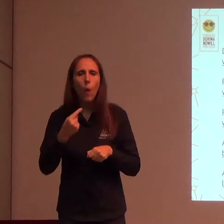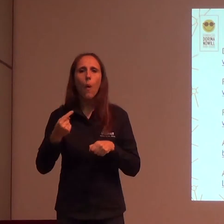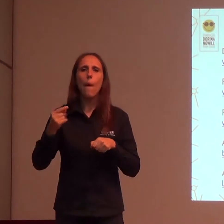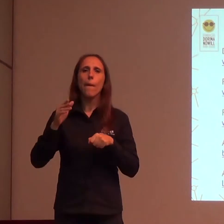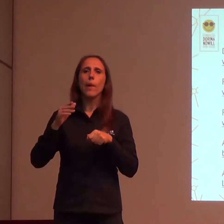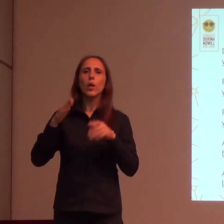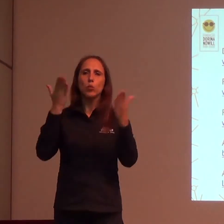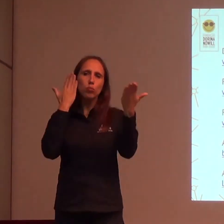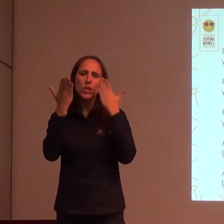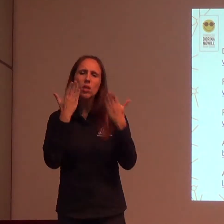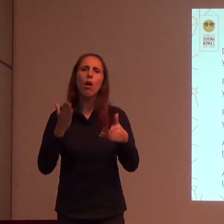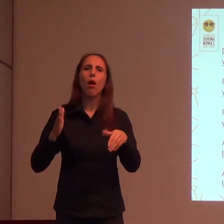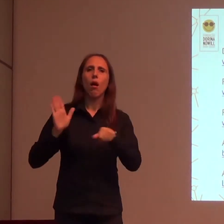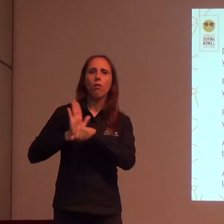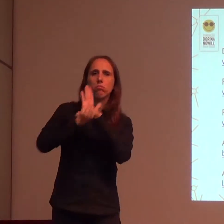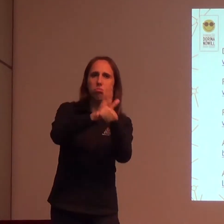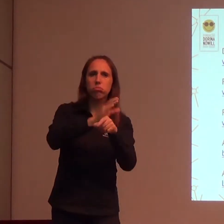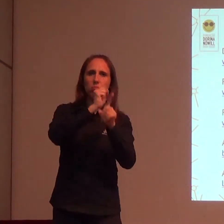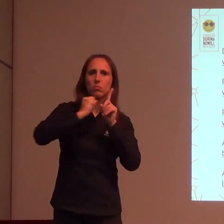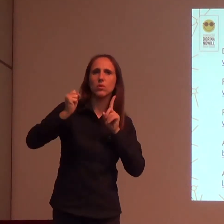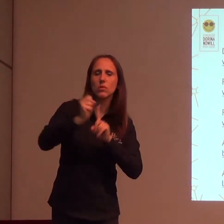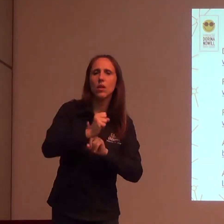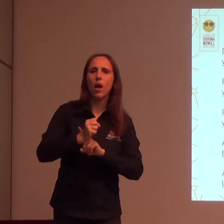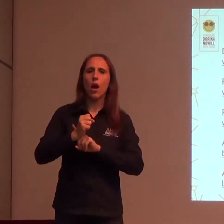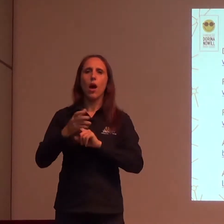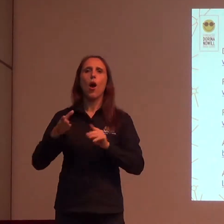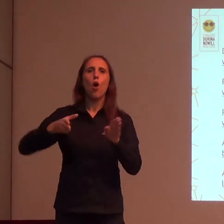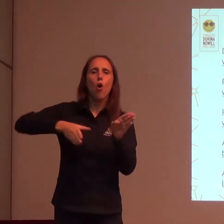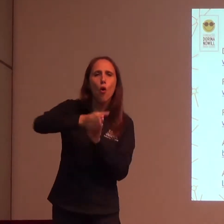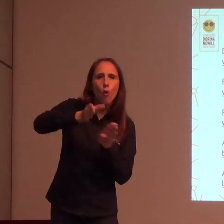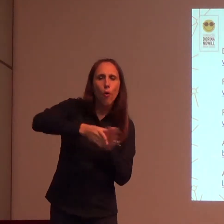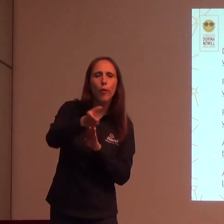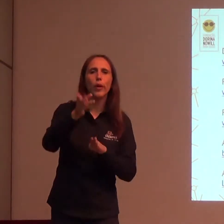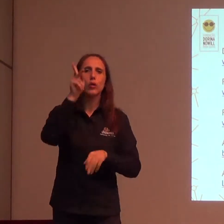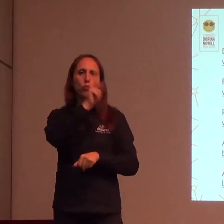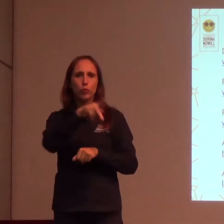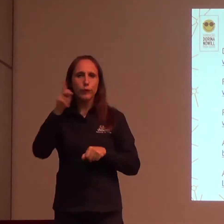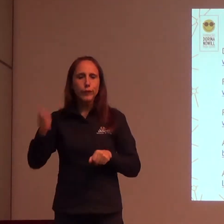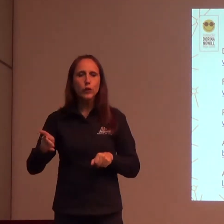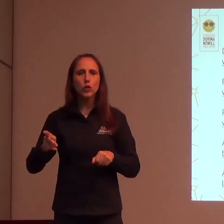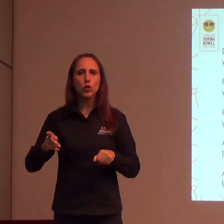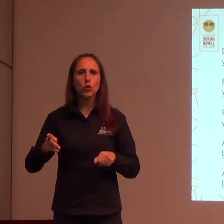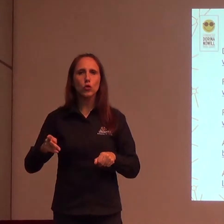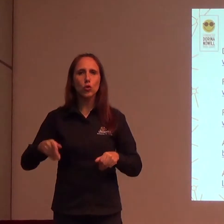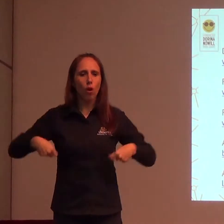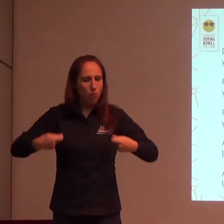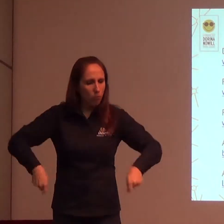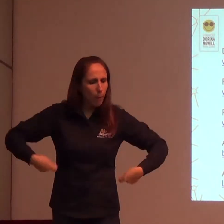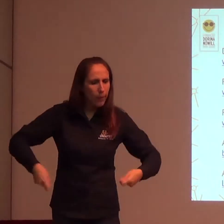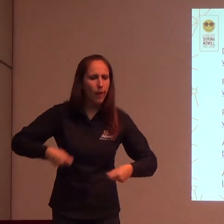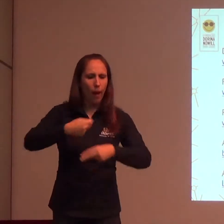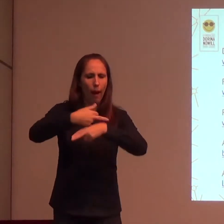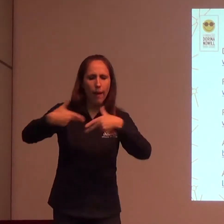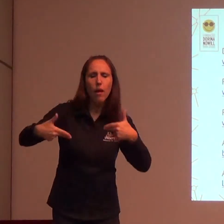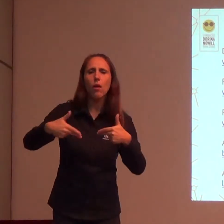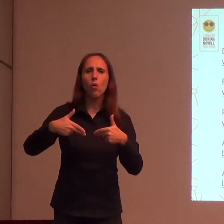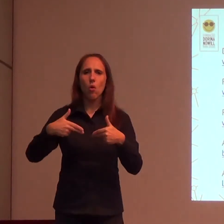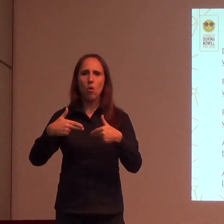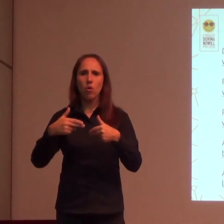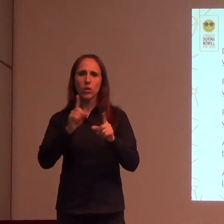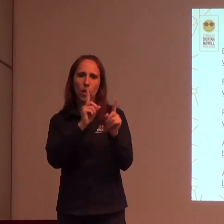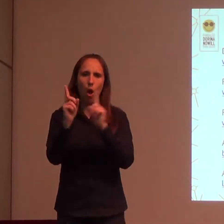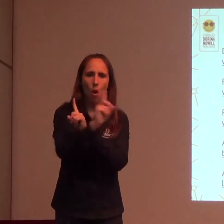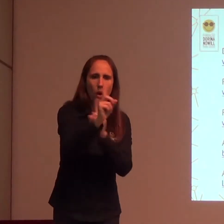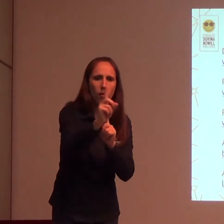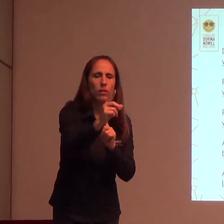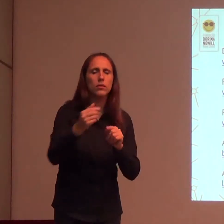psicólogo, né, o orientador, né, o professor de orientação e mobilidade, mas não há um